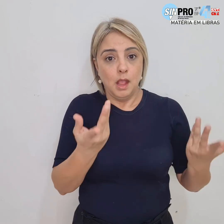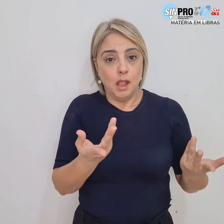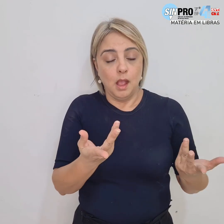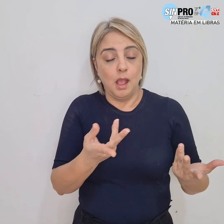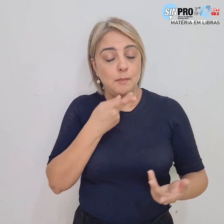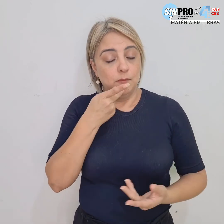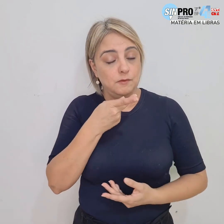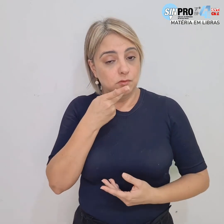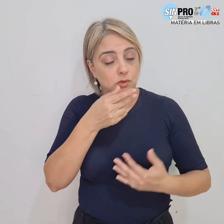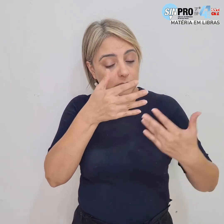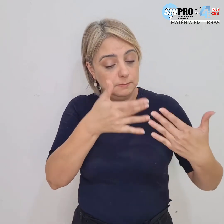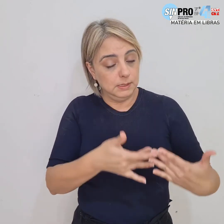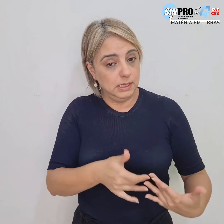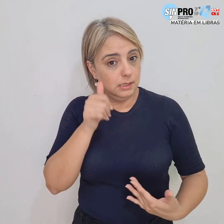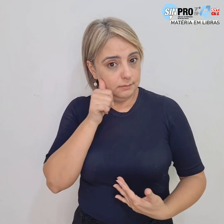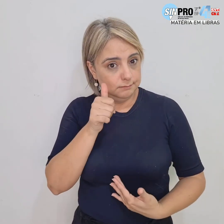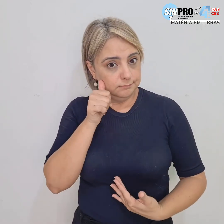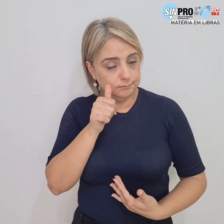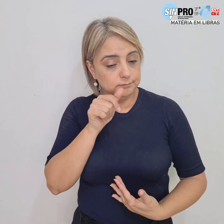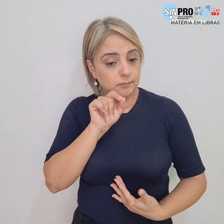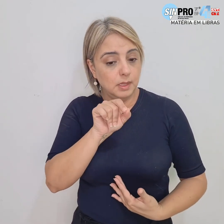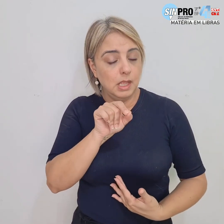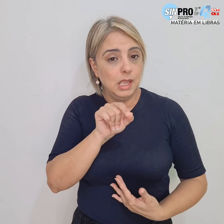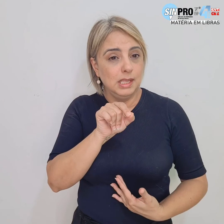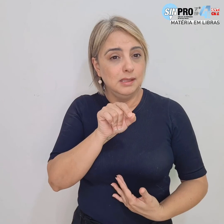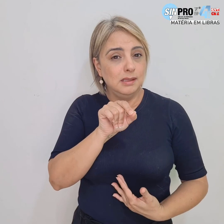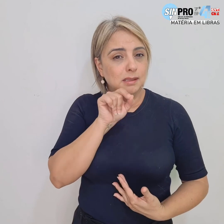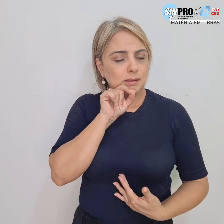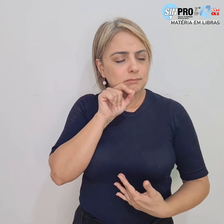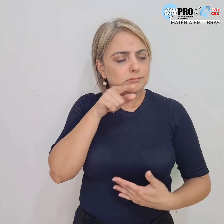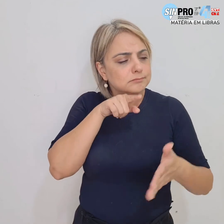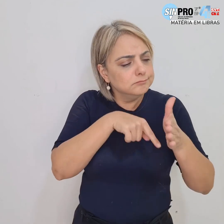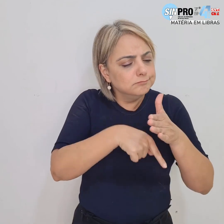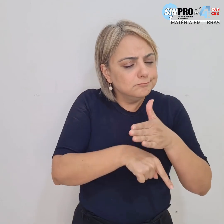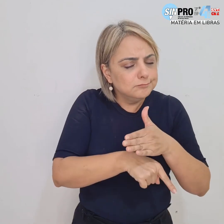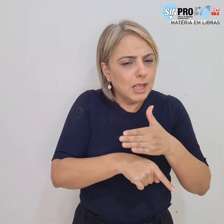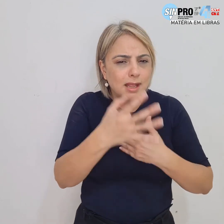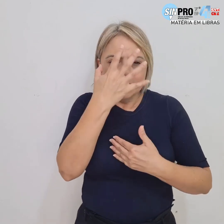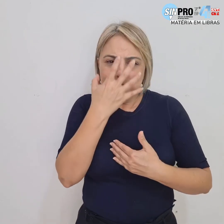professora, em um quadro de aprofundamento da crise pela pandemia,